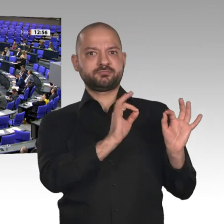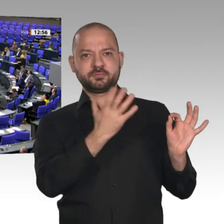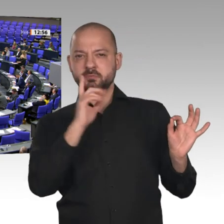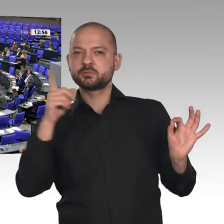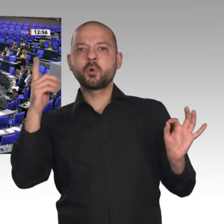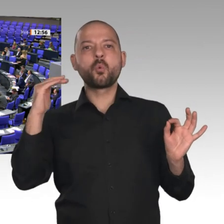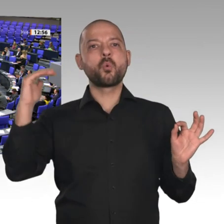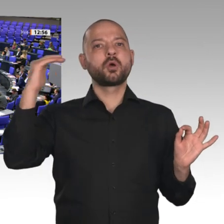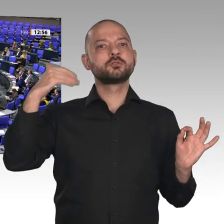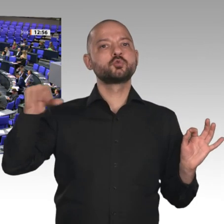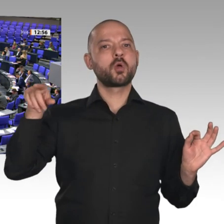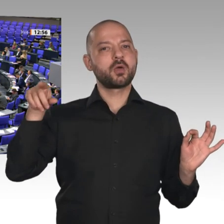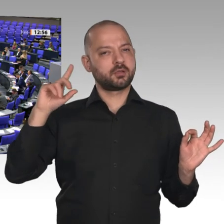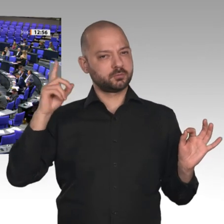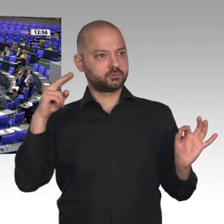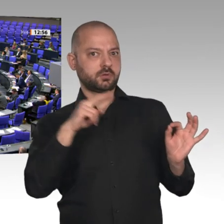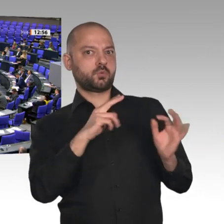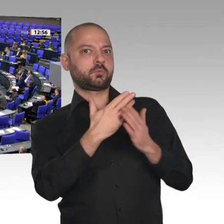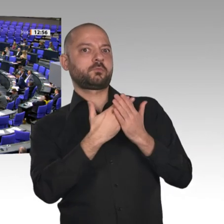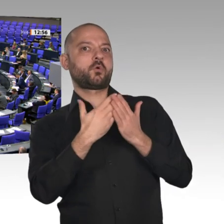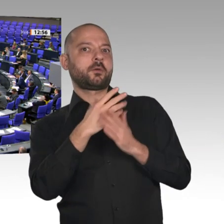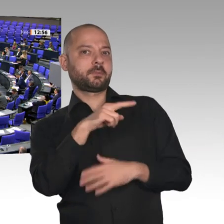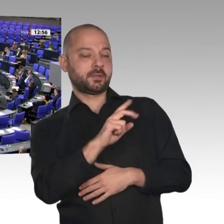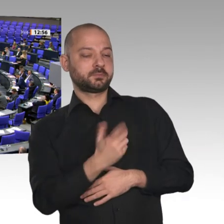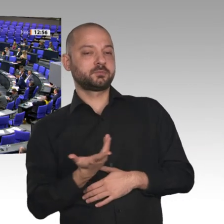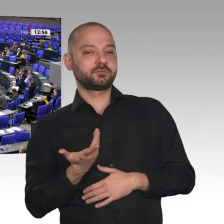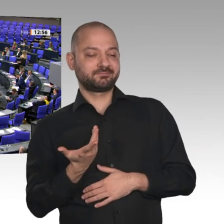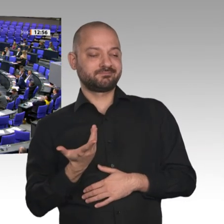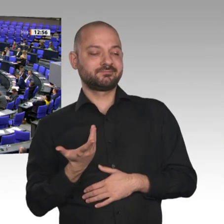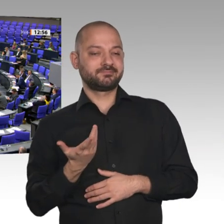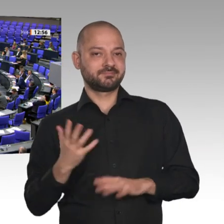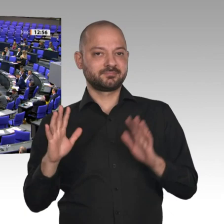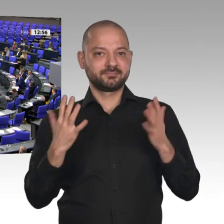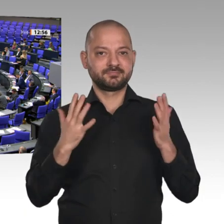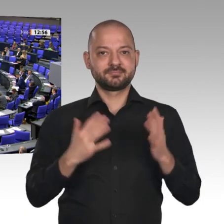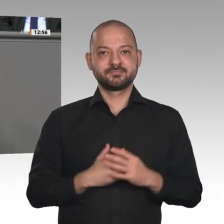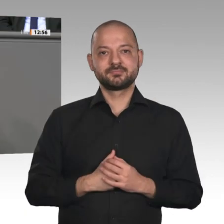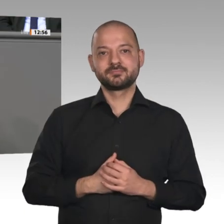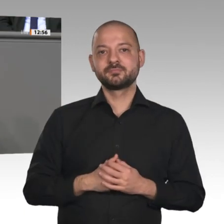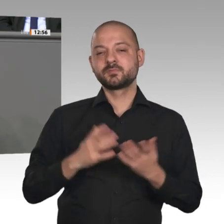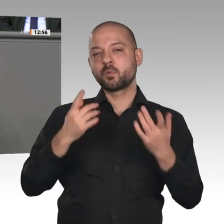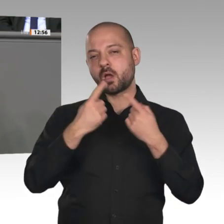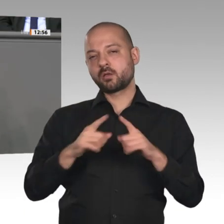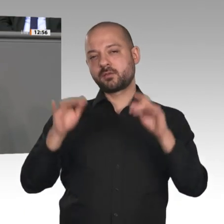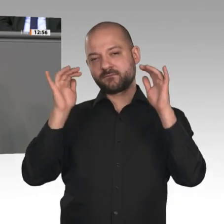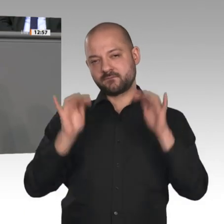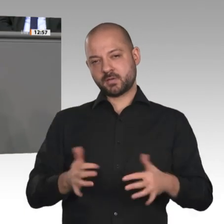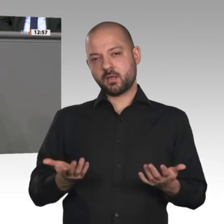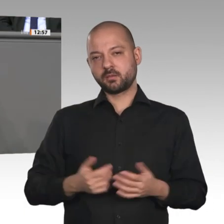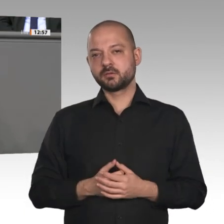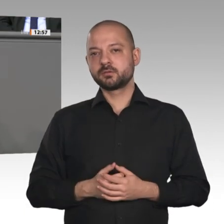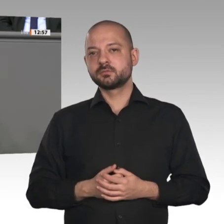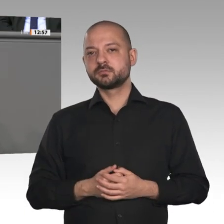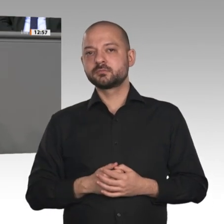Es gibt aber auch noch einen anderen Fall. Auch jemand, der beispielhaft ist für diese Personen und deren Nachfahren, über